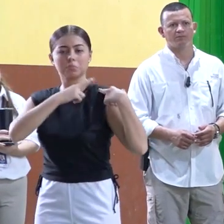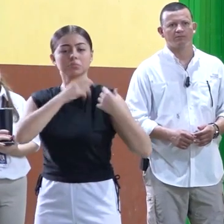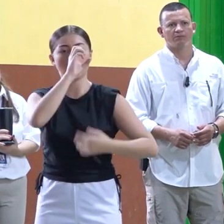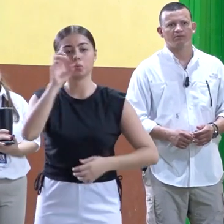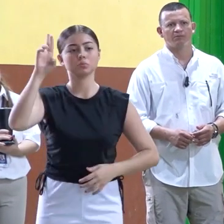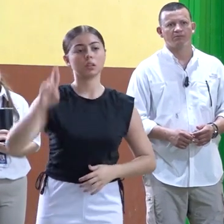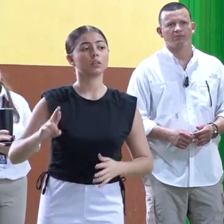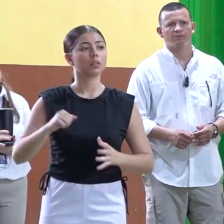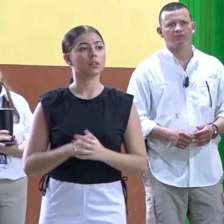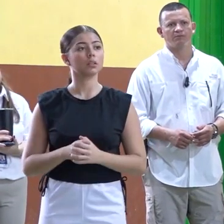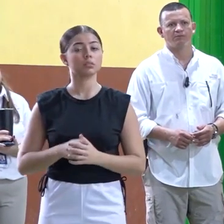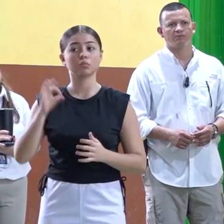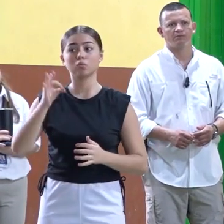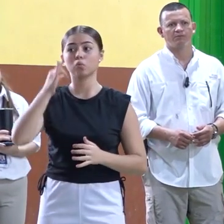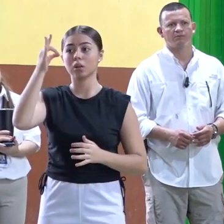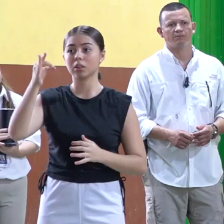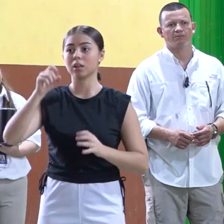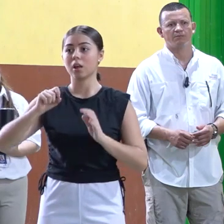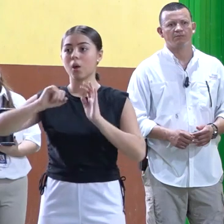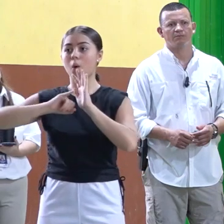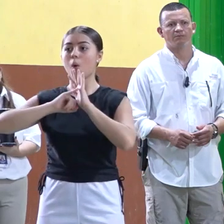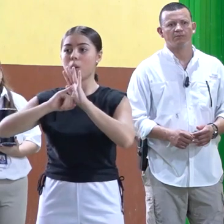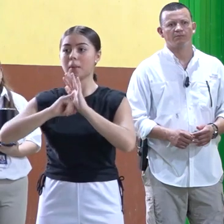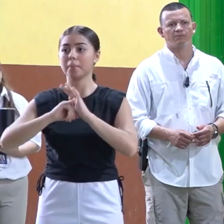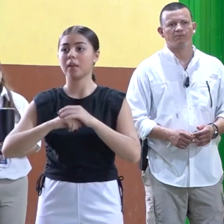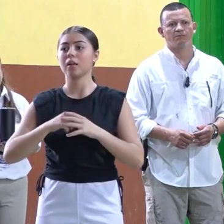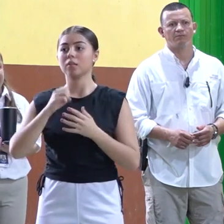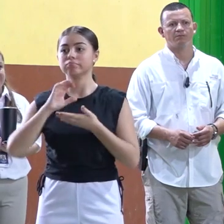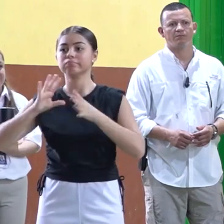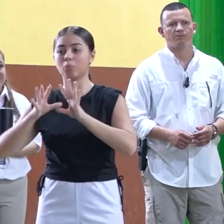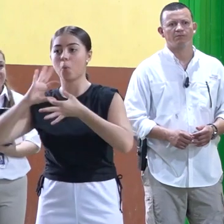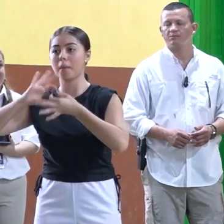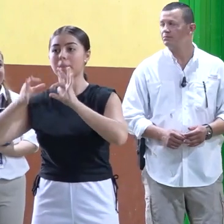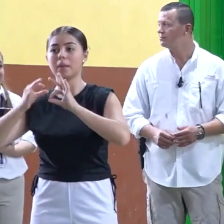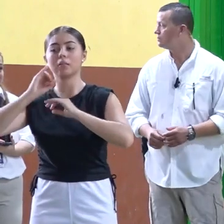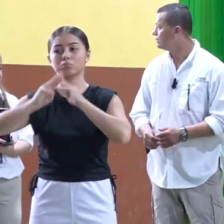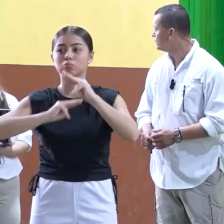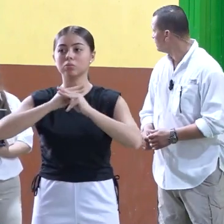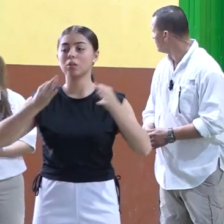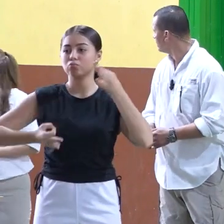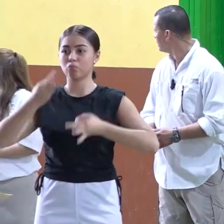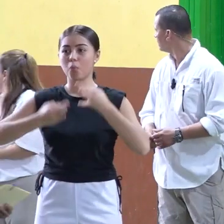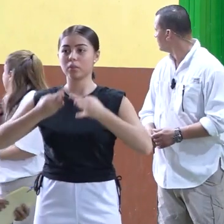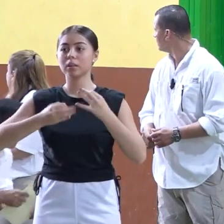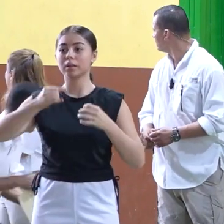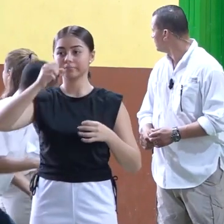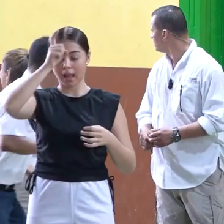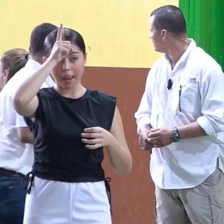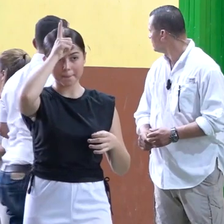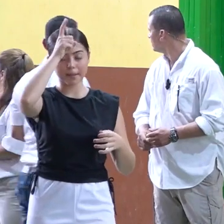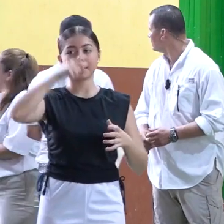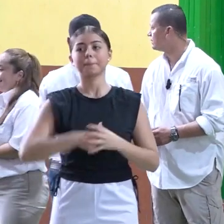Rica en la Olimpiada Mundial de Robótica en Dortmund, Alemania. Y yo les